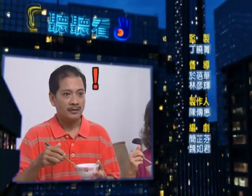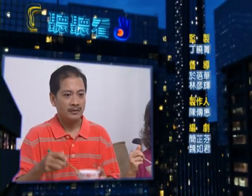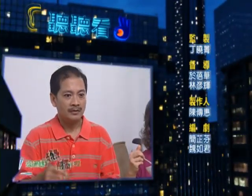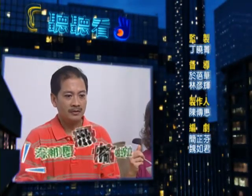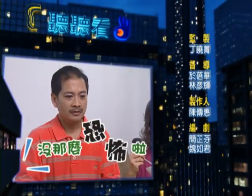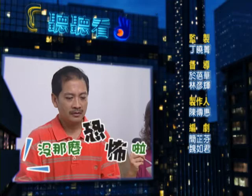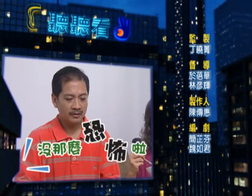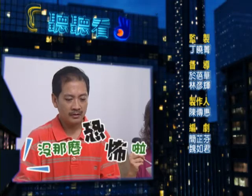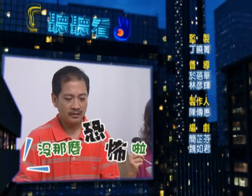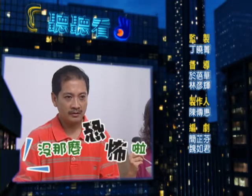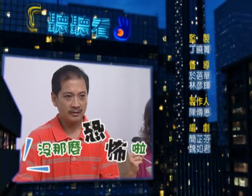没那么恐怖啦，